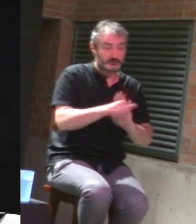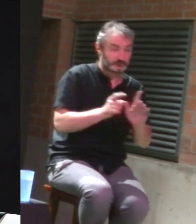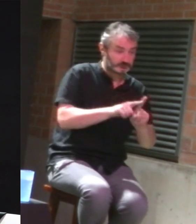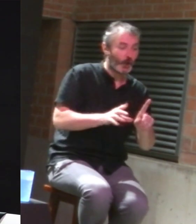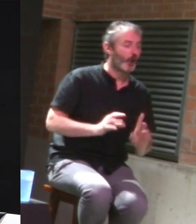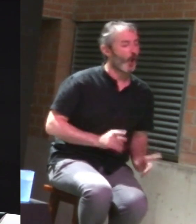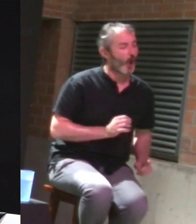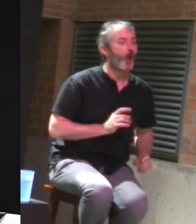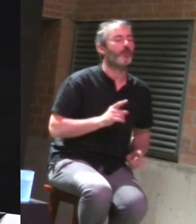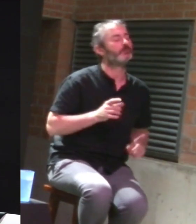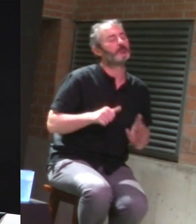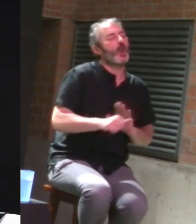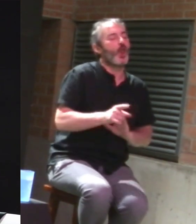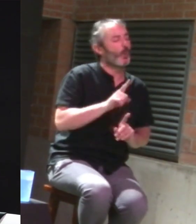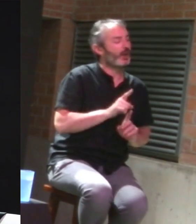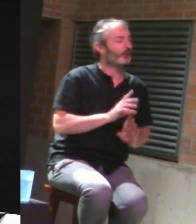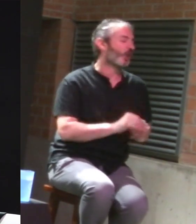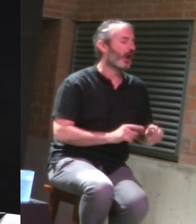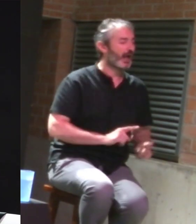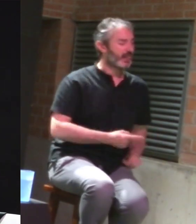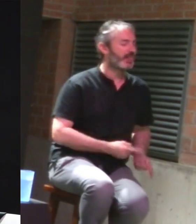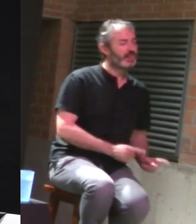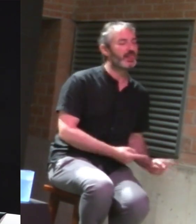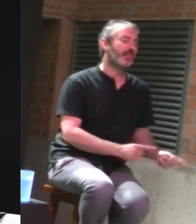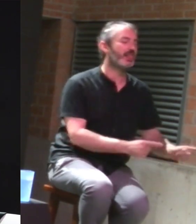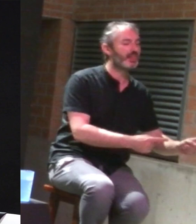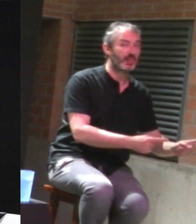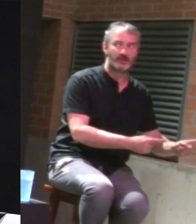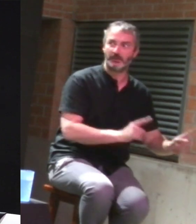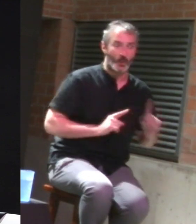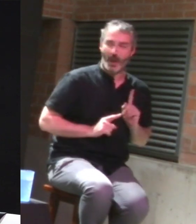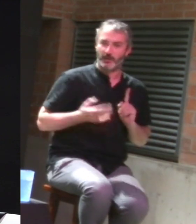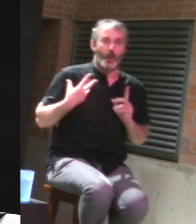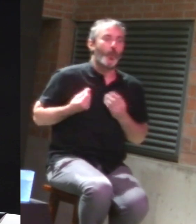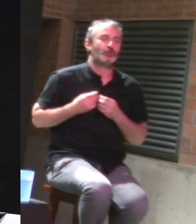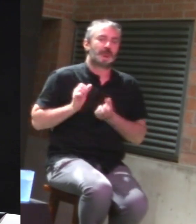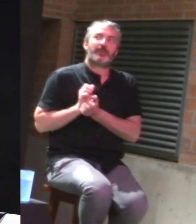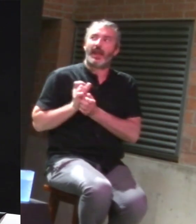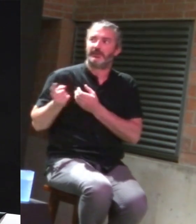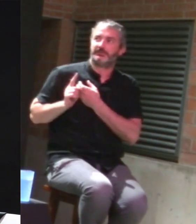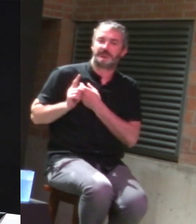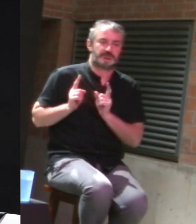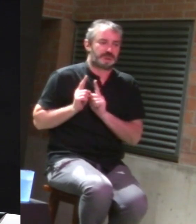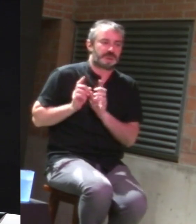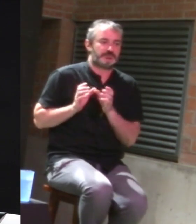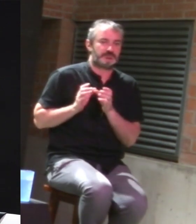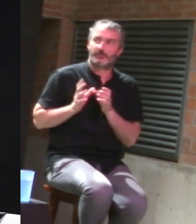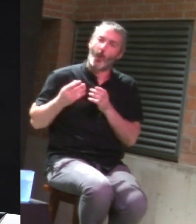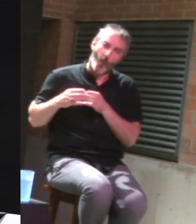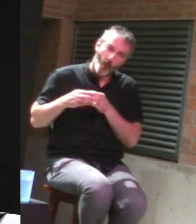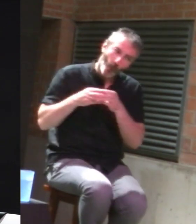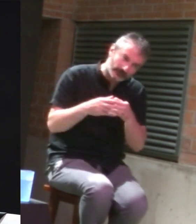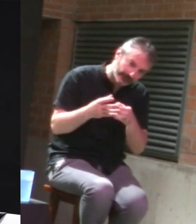Les tocaven, les empipaven, i és per això que hi havia el costum d'anar totes les noies juntes a esperar-se per anar i tornar a la fàbrica.